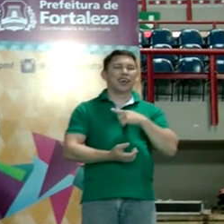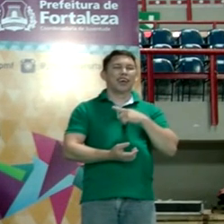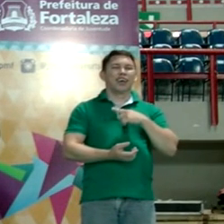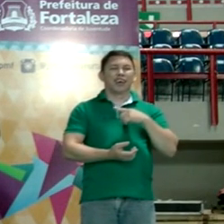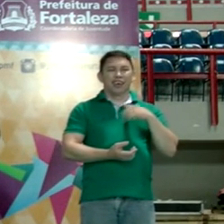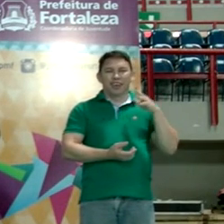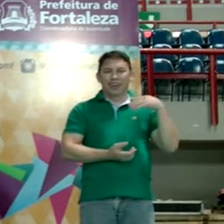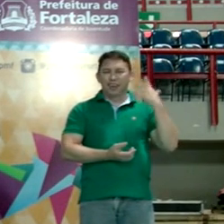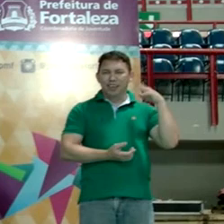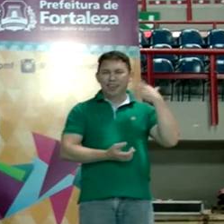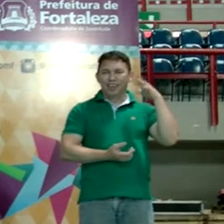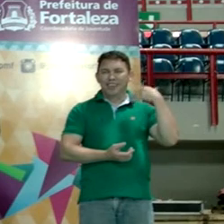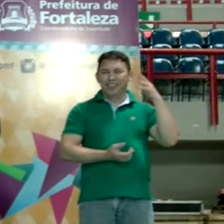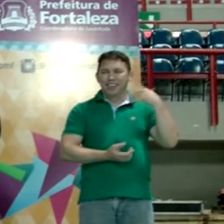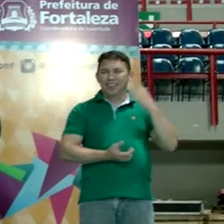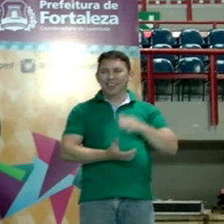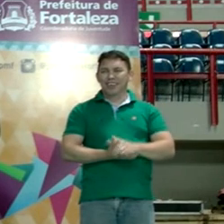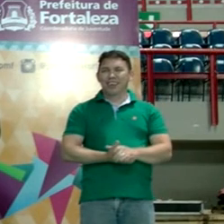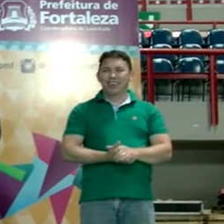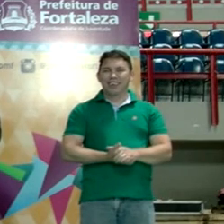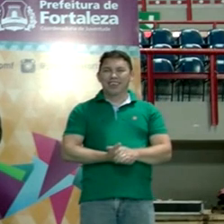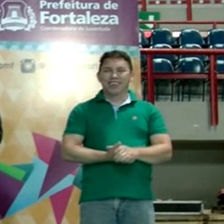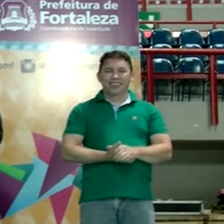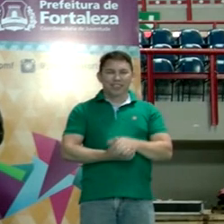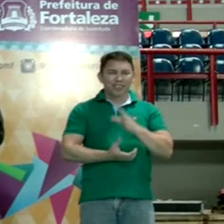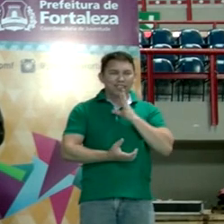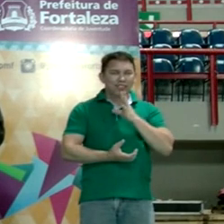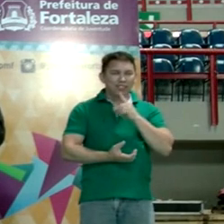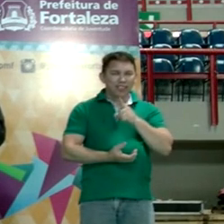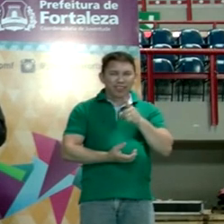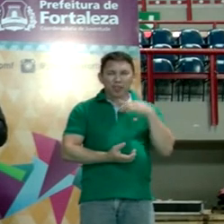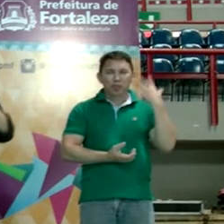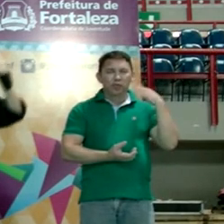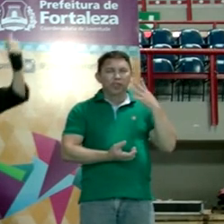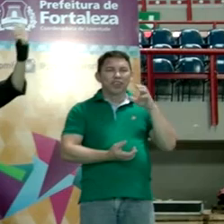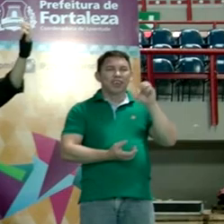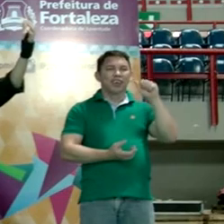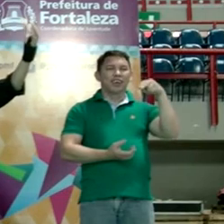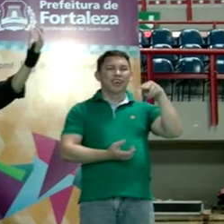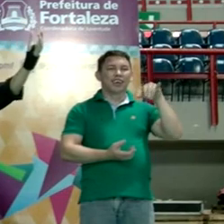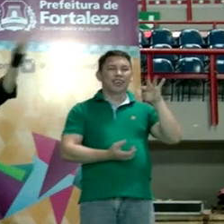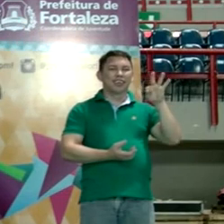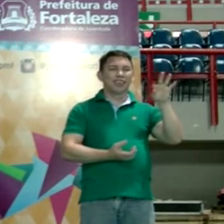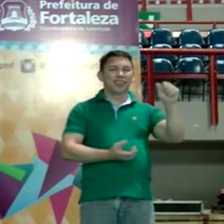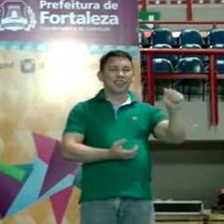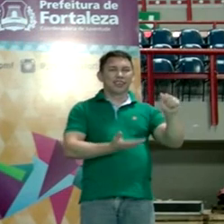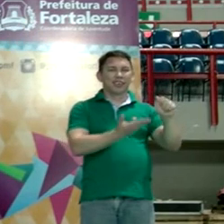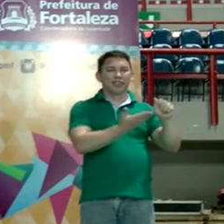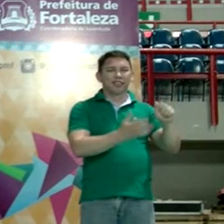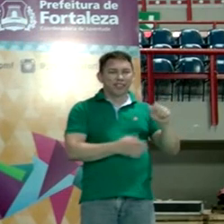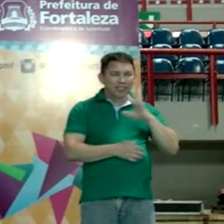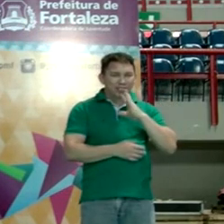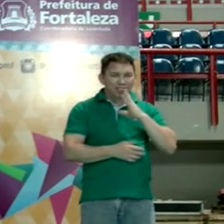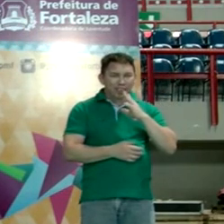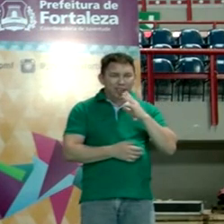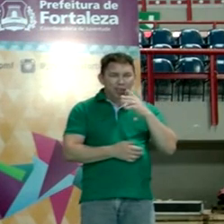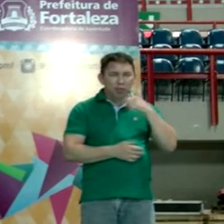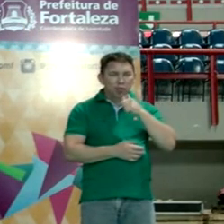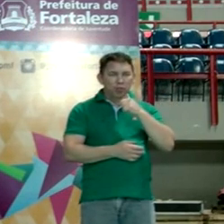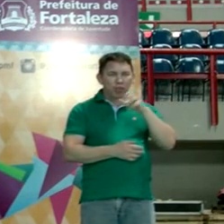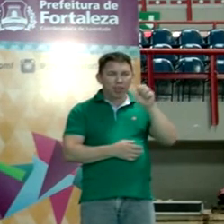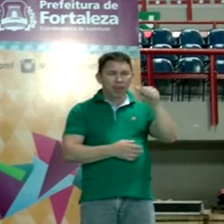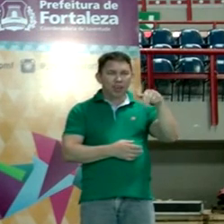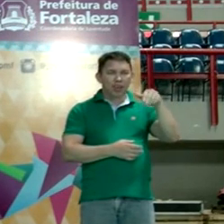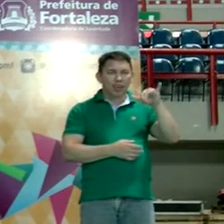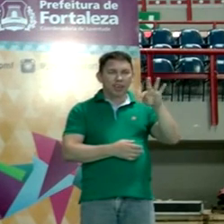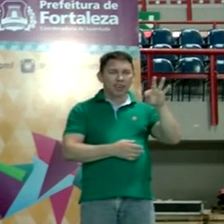E agora? Quem não tinha conhecido, conheceu agora? Meu amigo, todo mundo conhece essa música. Interessante que essa música,